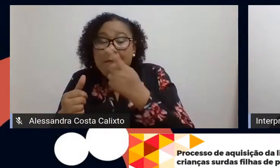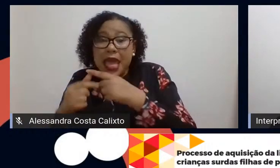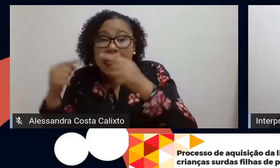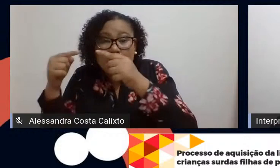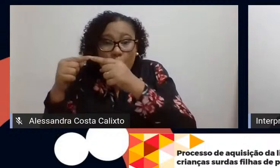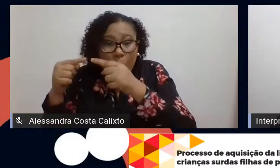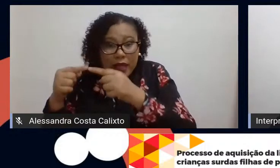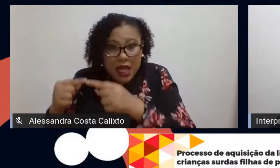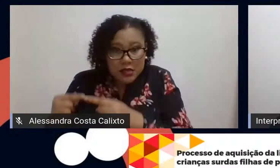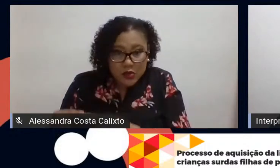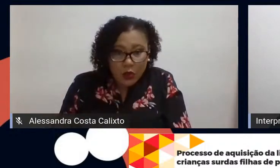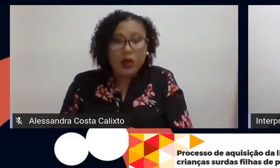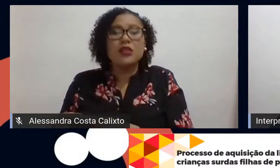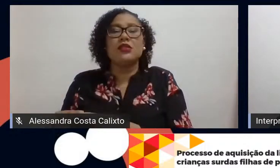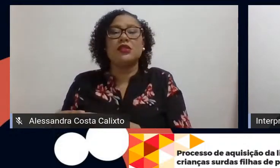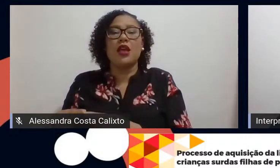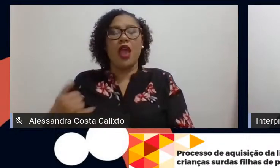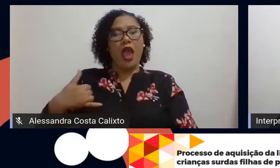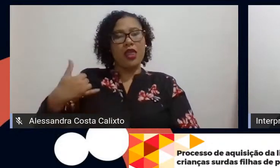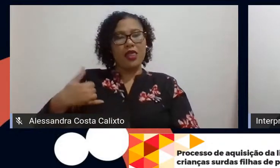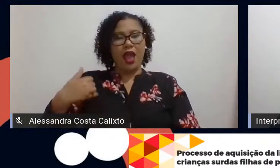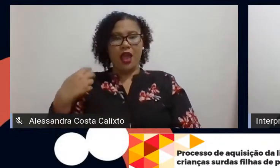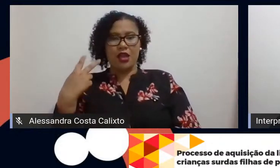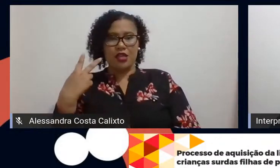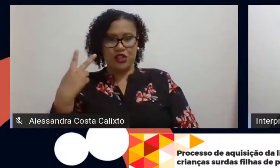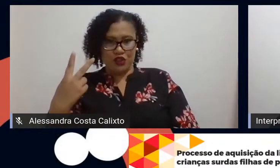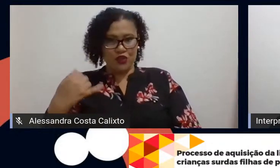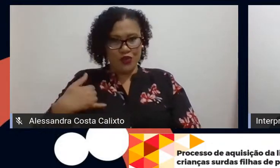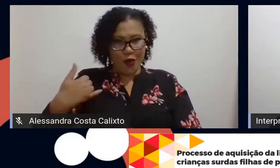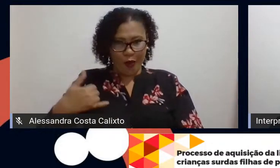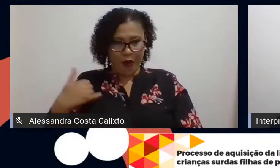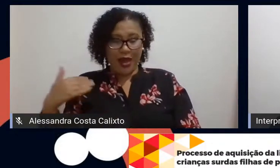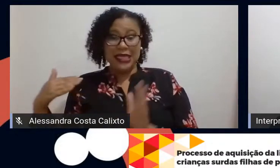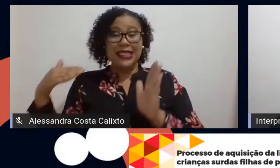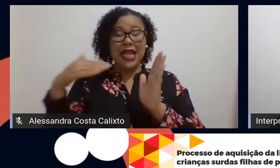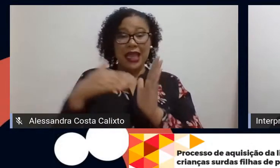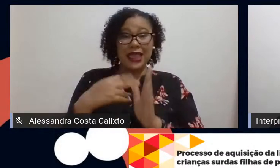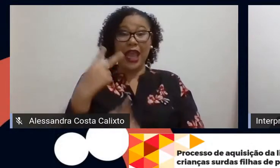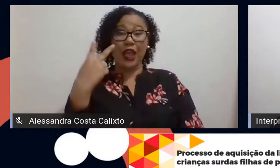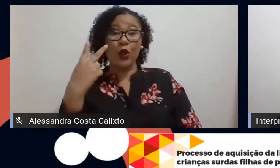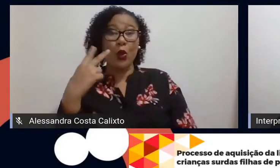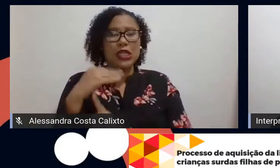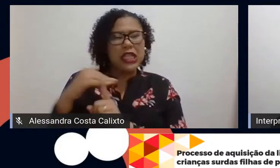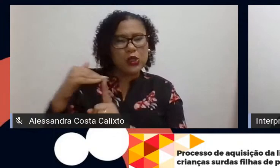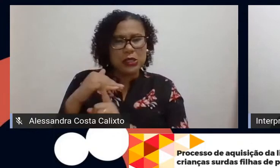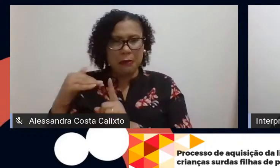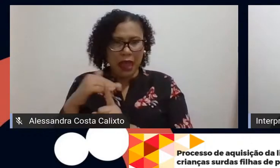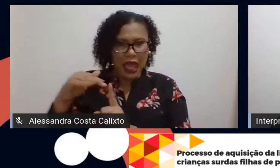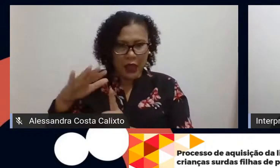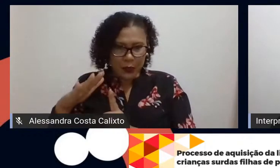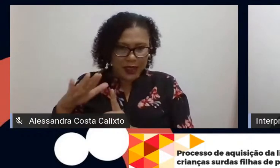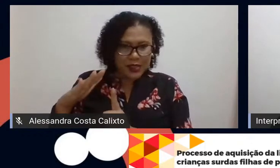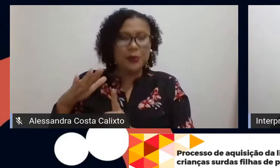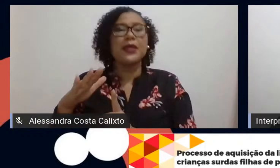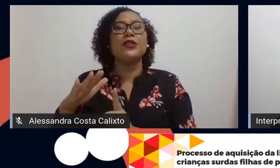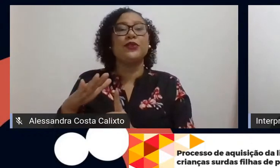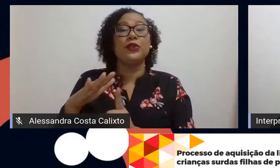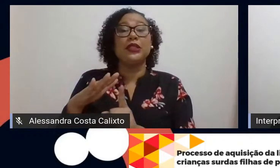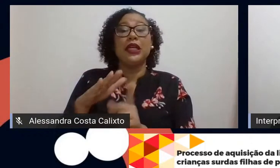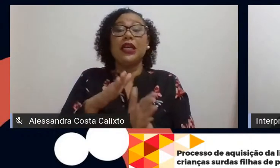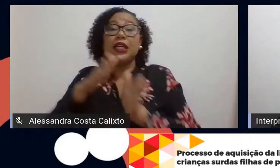outro estágio, que é a combinação dos primeiros sinais que acontece com a combinação de um ou dois ou três